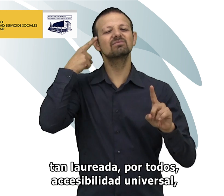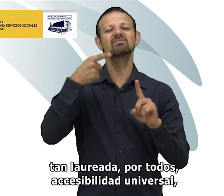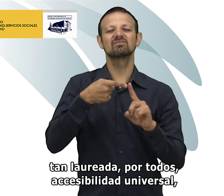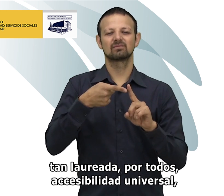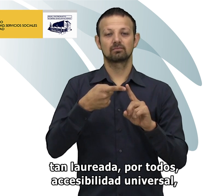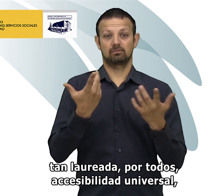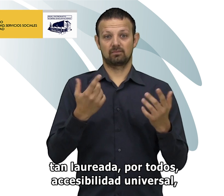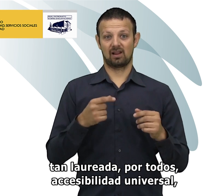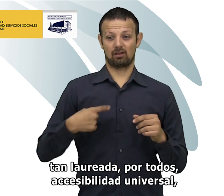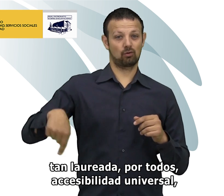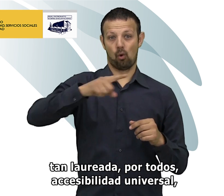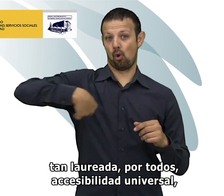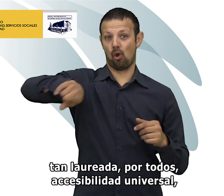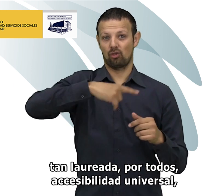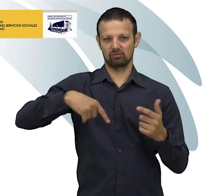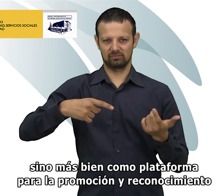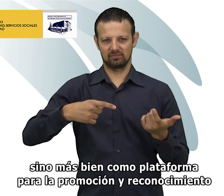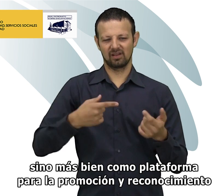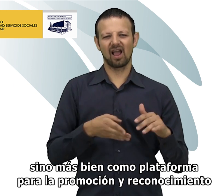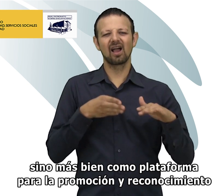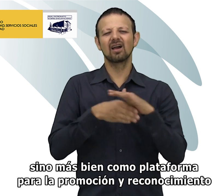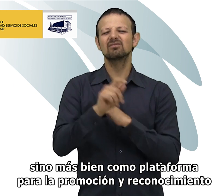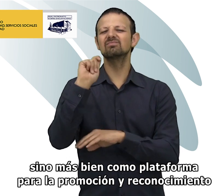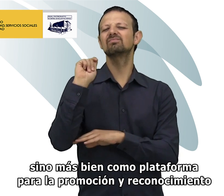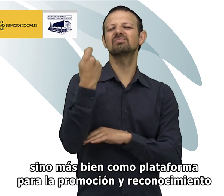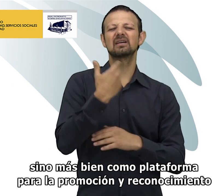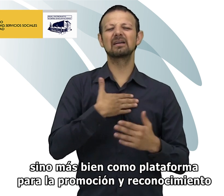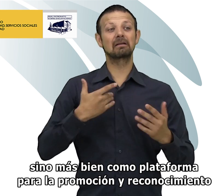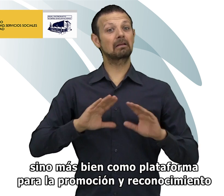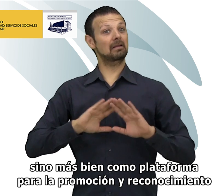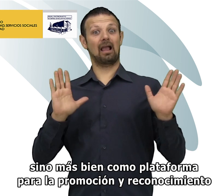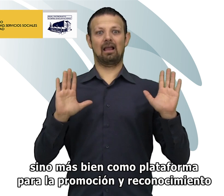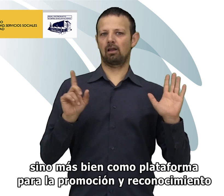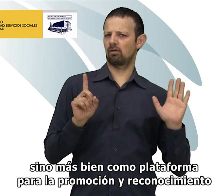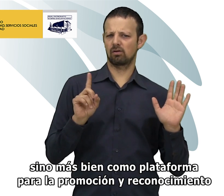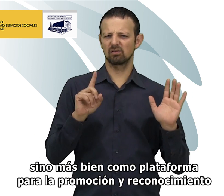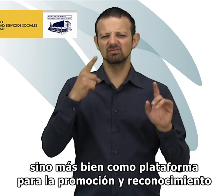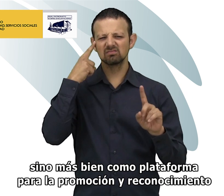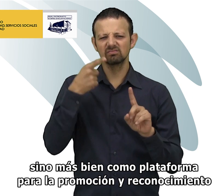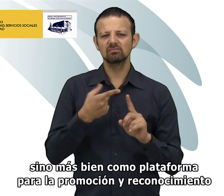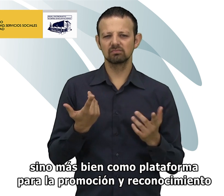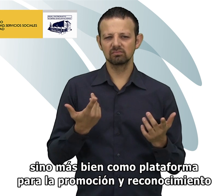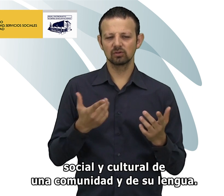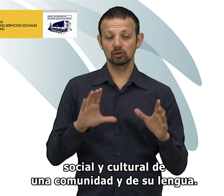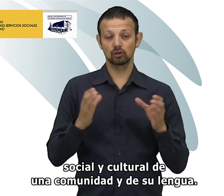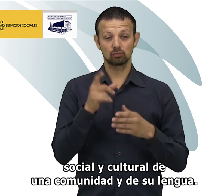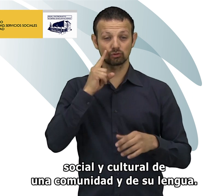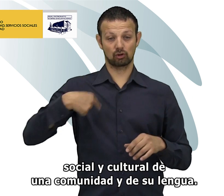promoción y reconocimiento social y cultural de una comunidad y de su lengua. Sin embargo, conviene tener